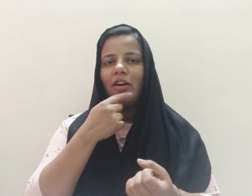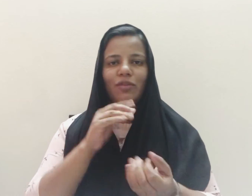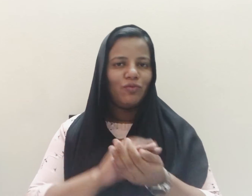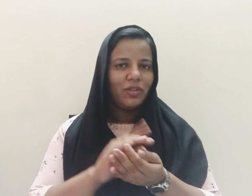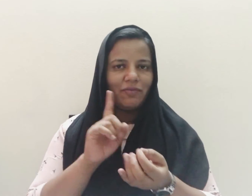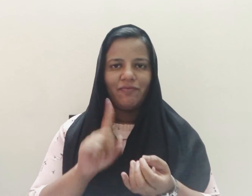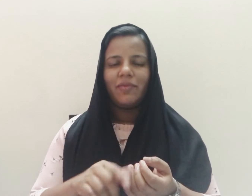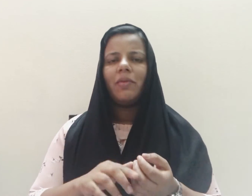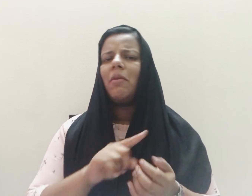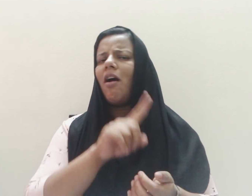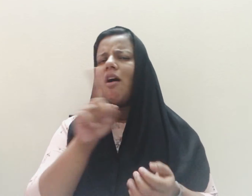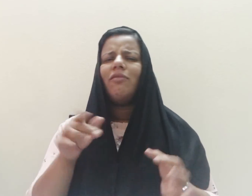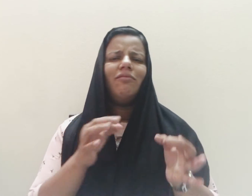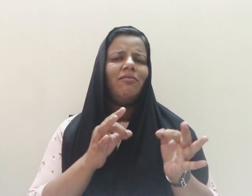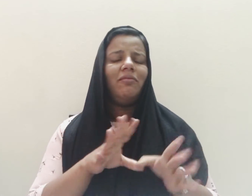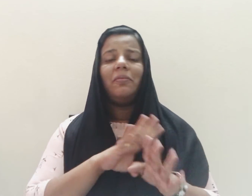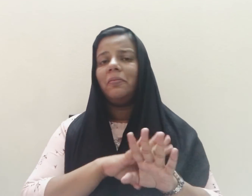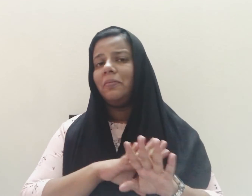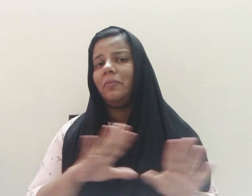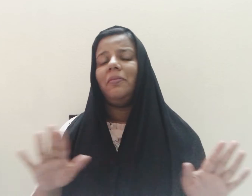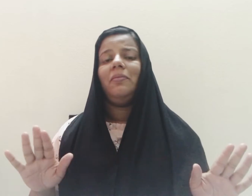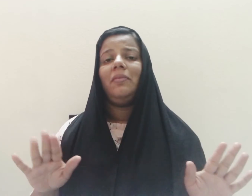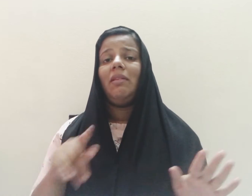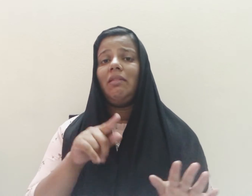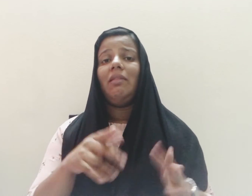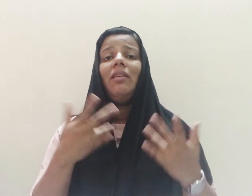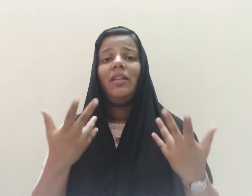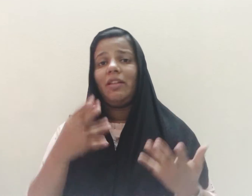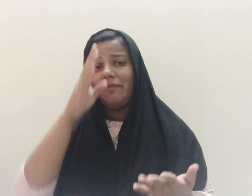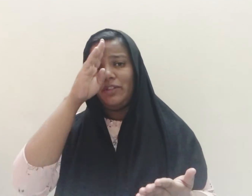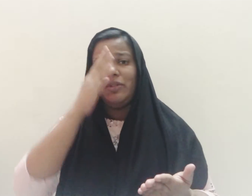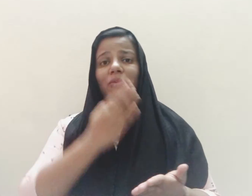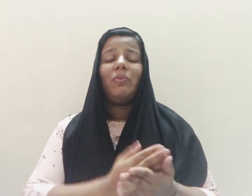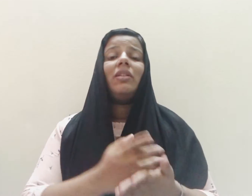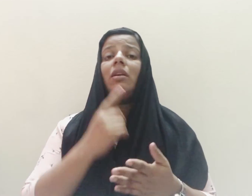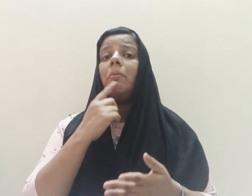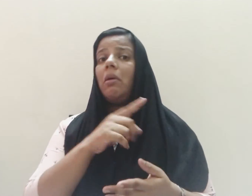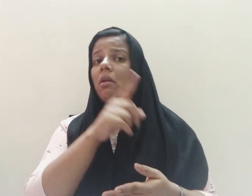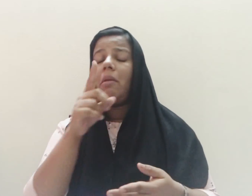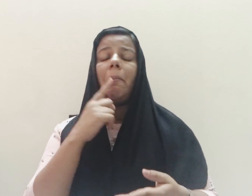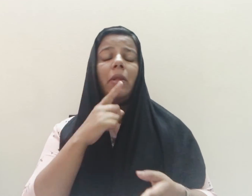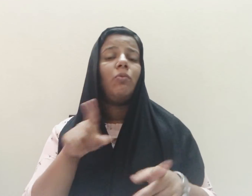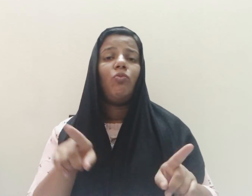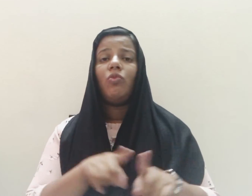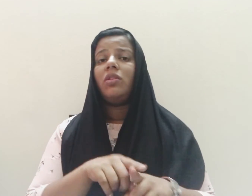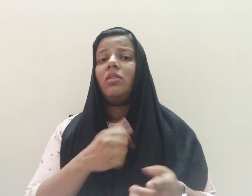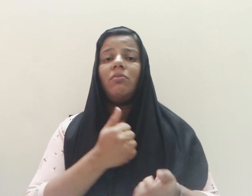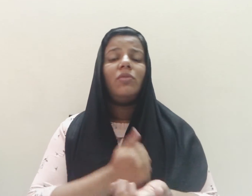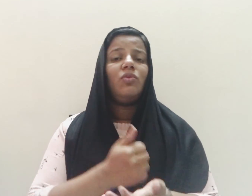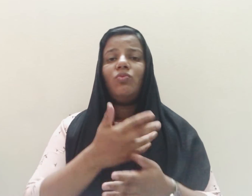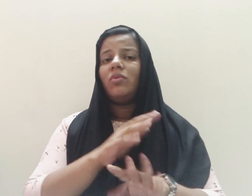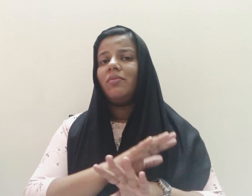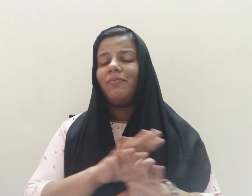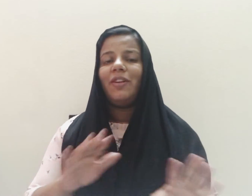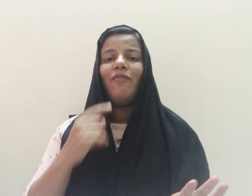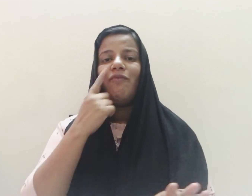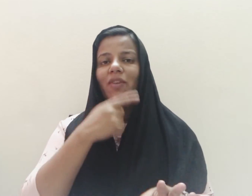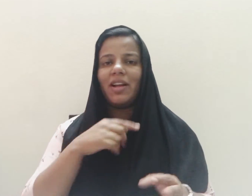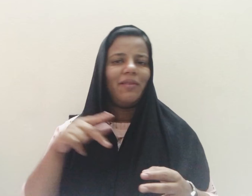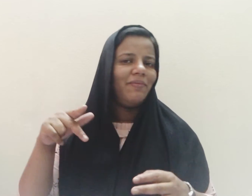വാക്ക്. അപ്പം നമ്മളെ ആരും തുച്ഛീകരിക്കാൻ പാടില്ല. ഓ ഇവനൊക്കെ എന്നാ വിശ്വാസിയാണ് എന്ന് നമ്മളെ നോക്കി പറയാൻ പാടില്ല. നമ്മുടെ വാക്ക്, നമ്മുടെ